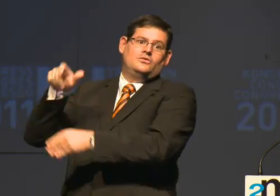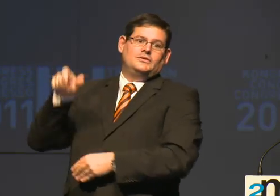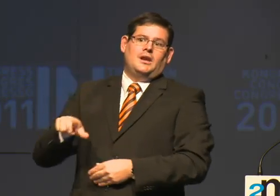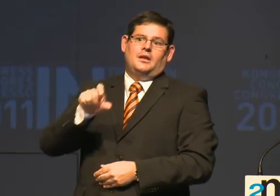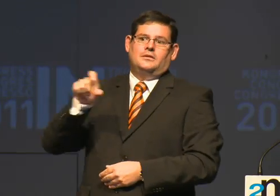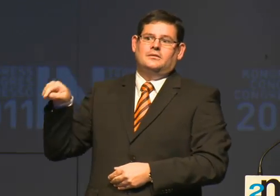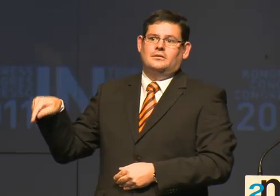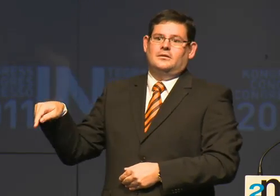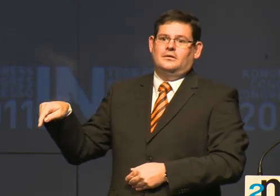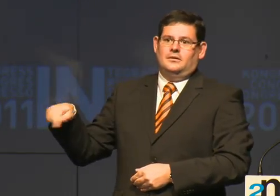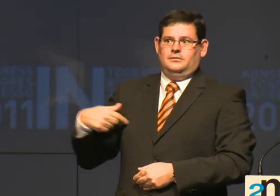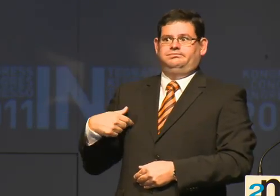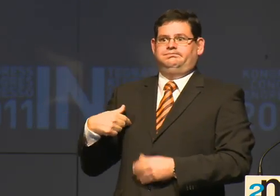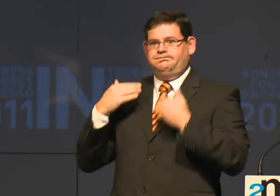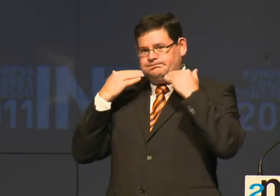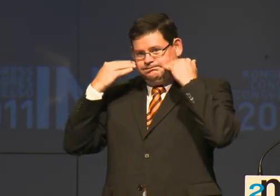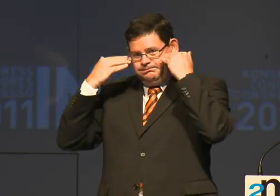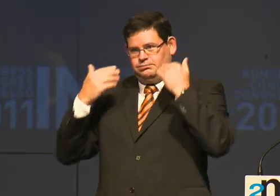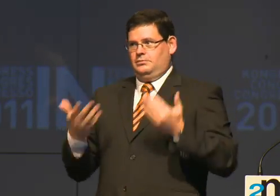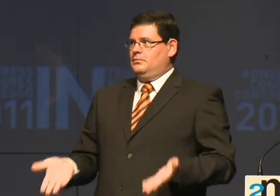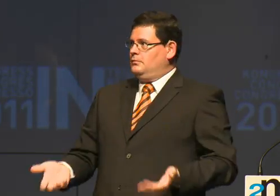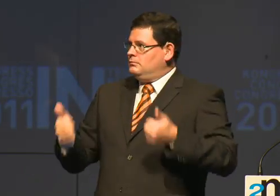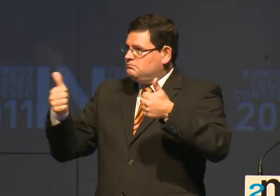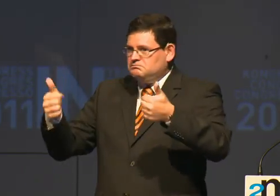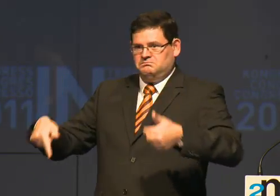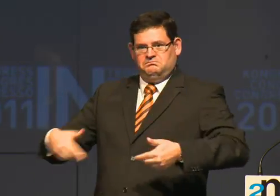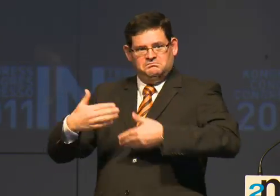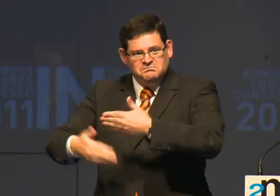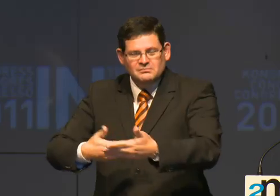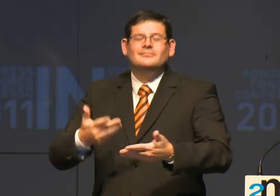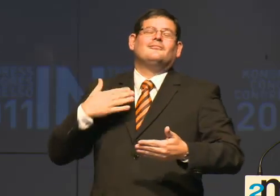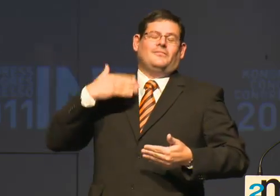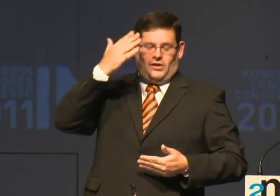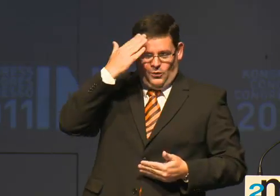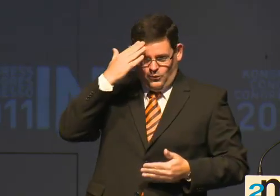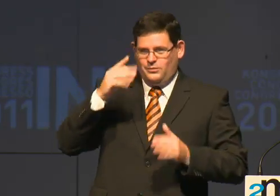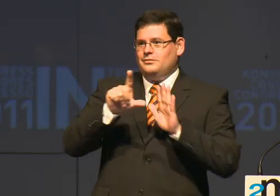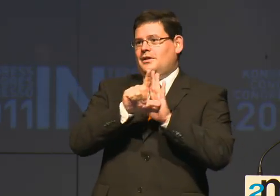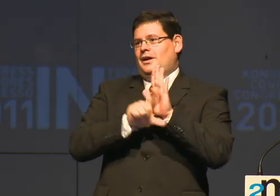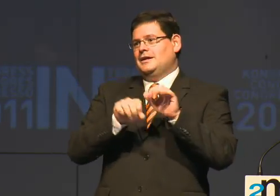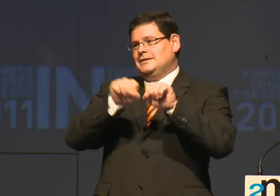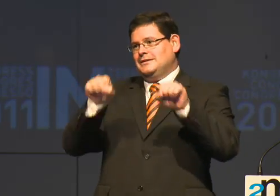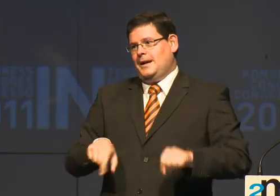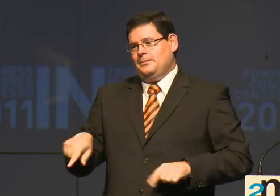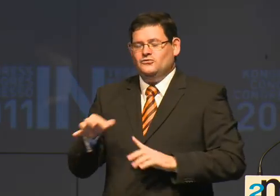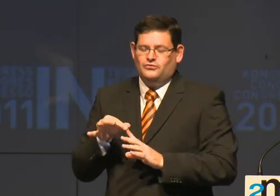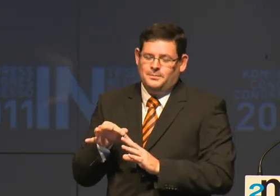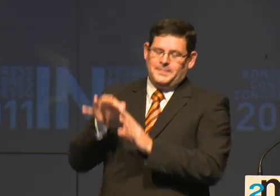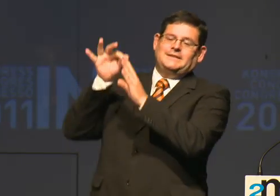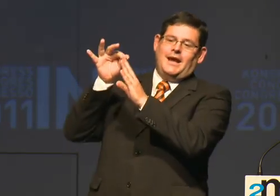52 pays qui ont accepté cette revendication. Mais la Suisse, pas encore. Et c'est quand même une certaine honte de ne pas pouvoir accéder à